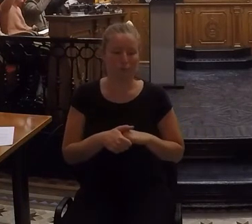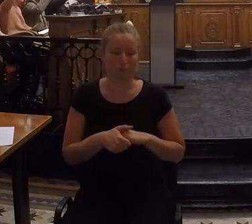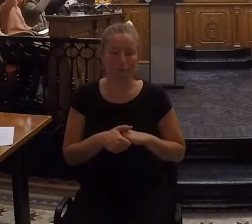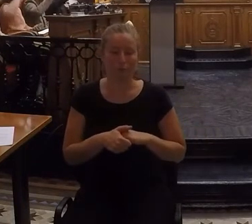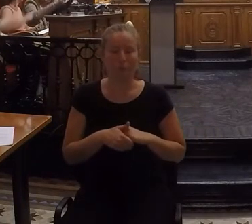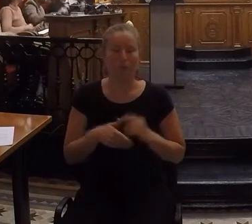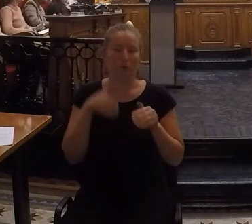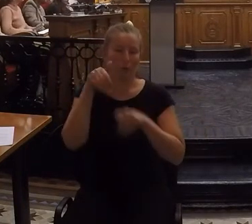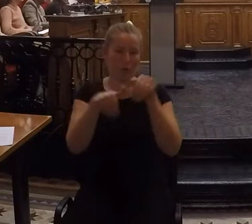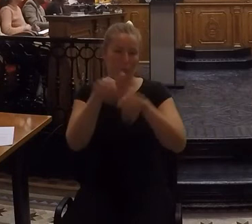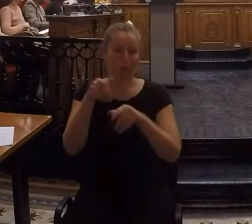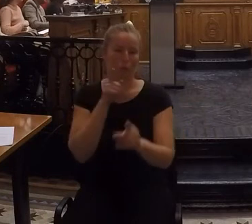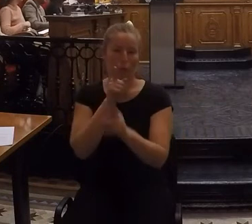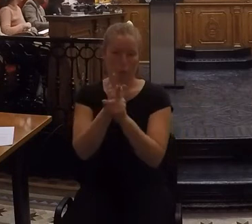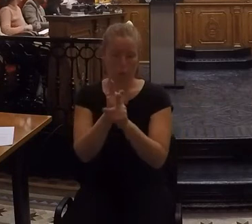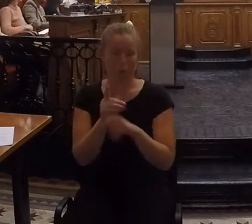¿Votos en contra?